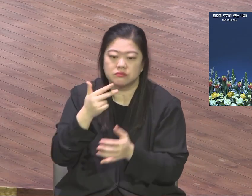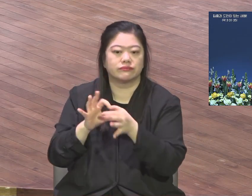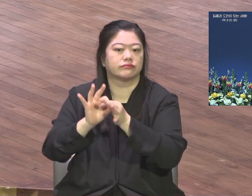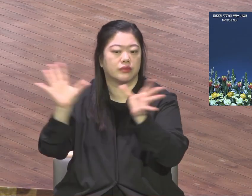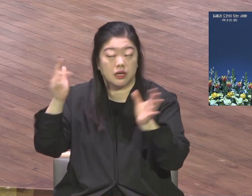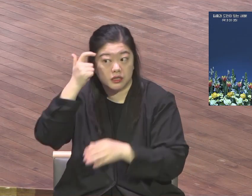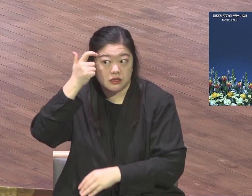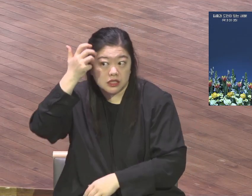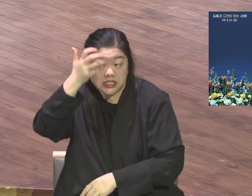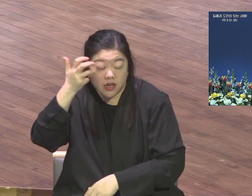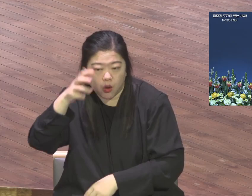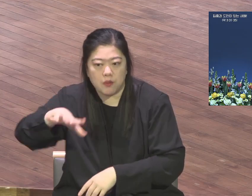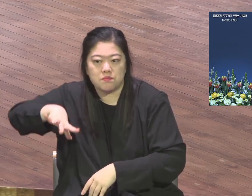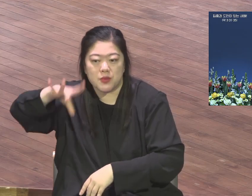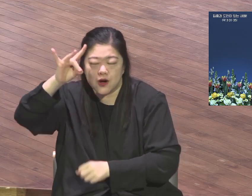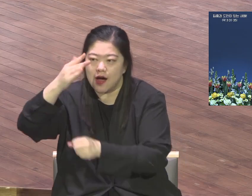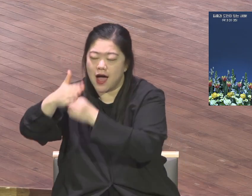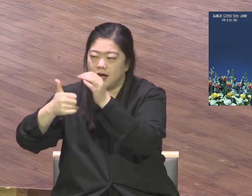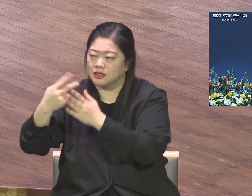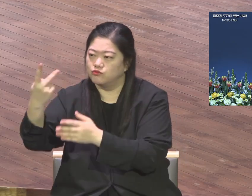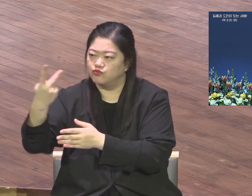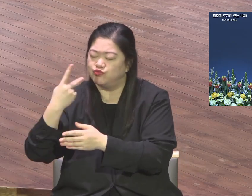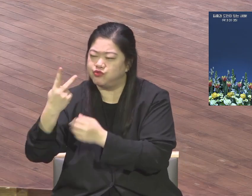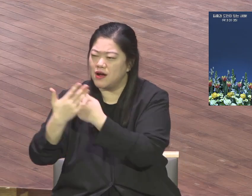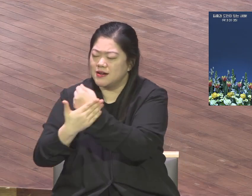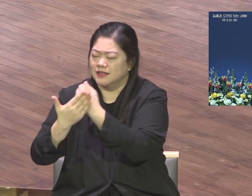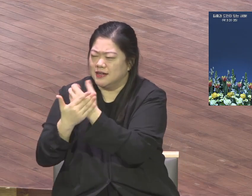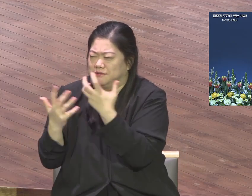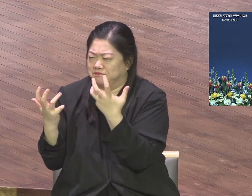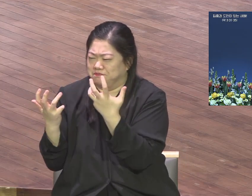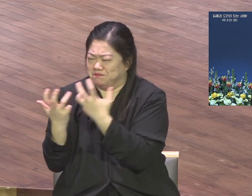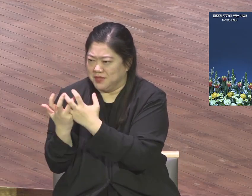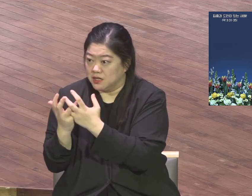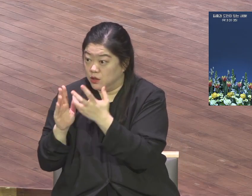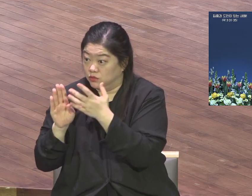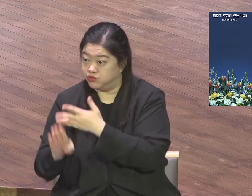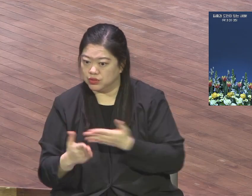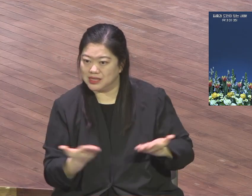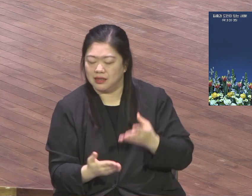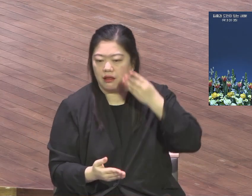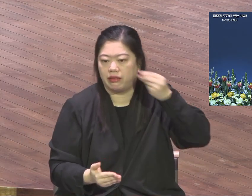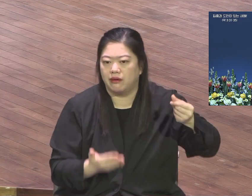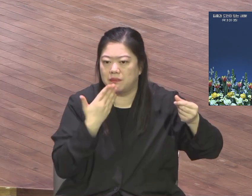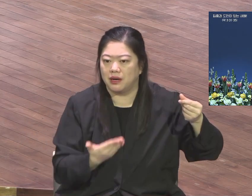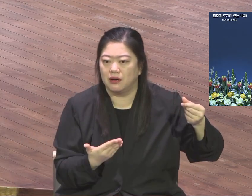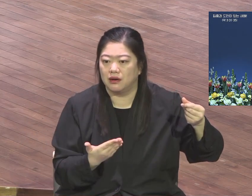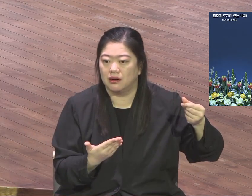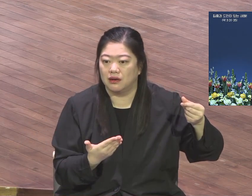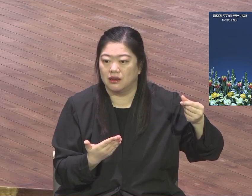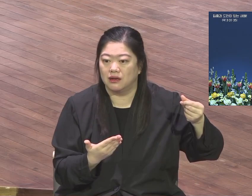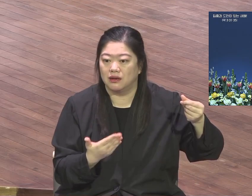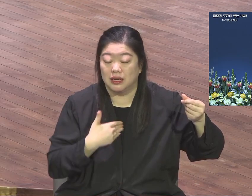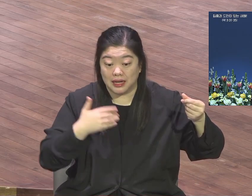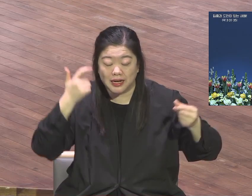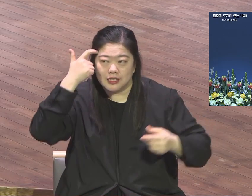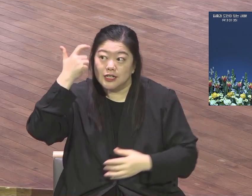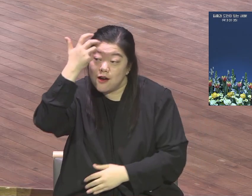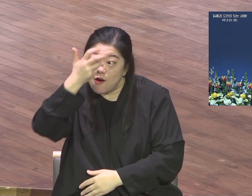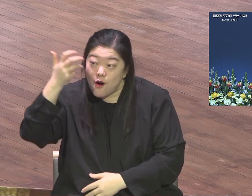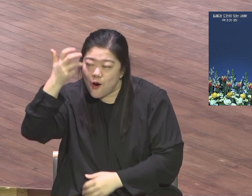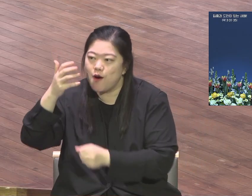영혼이 먼저 잘 돼야 돼요. 여러분 모든 생각이 모든 삶에 내 영혼아 여호와를